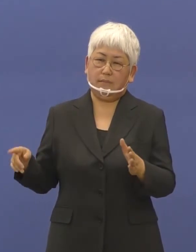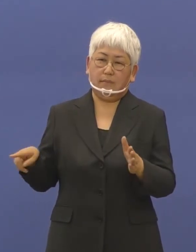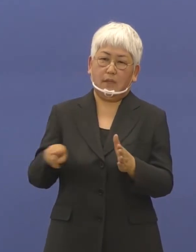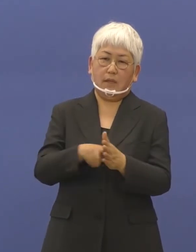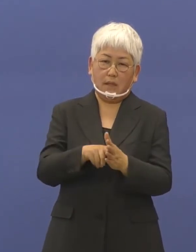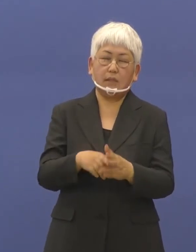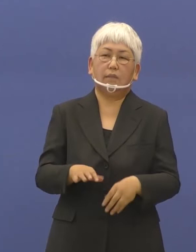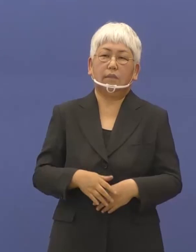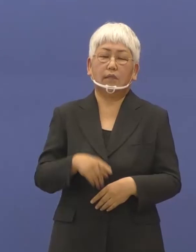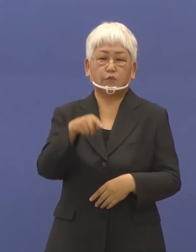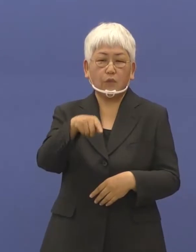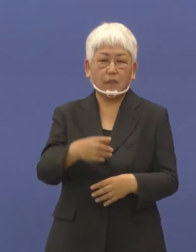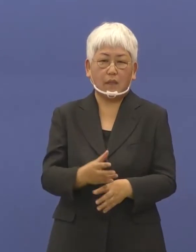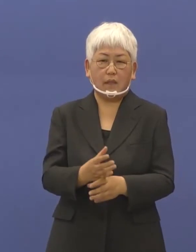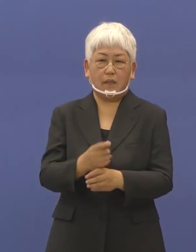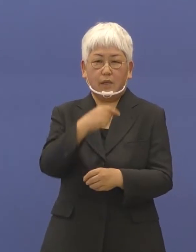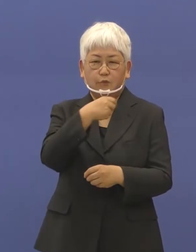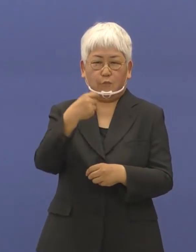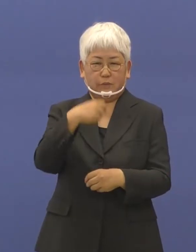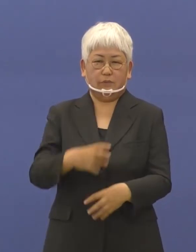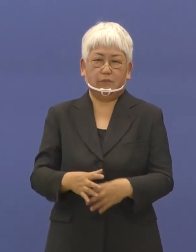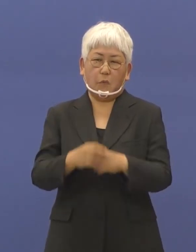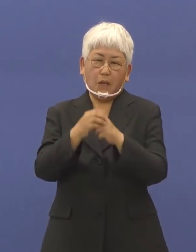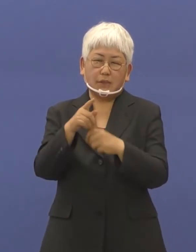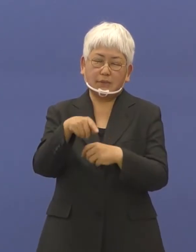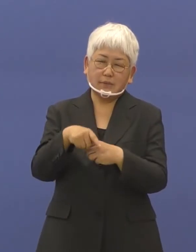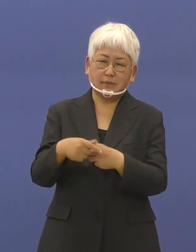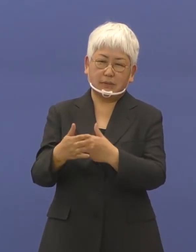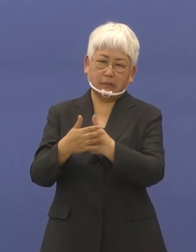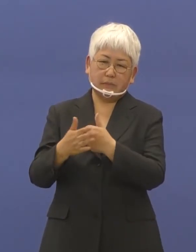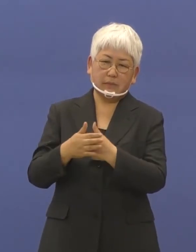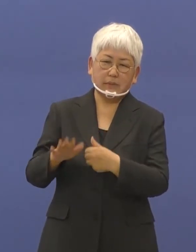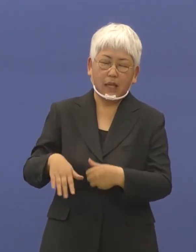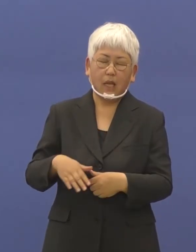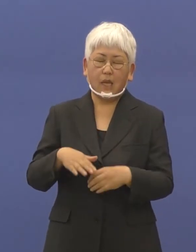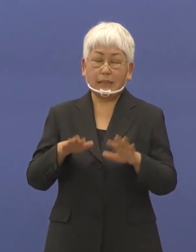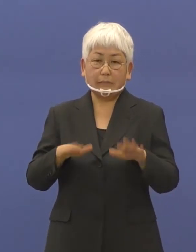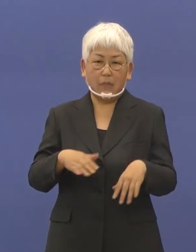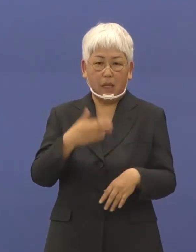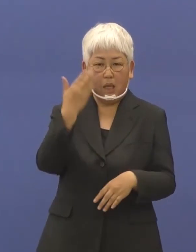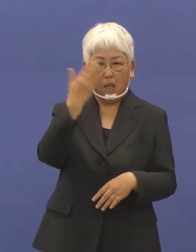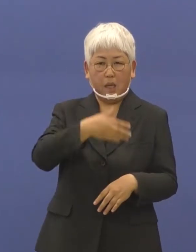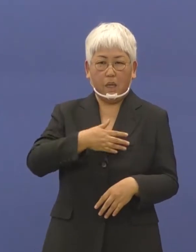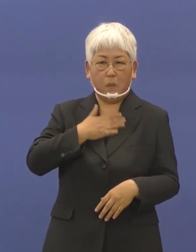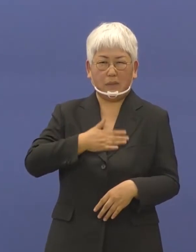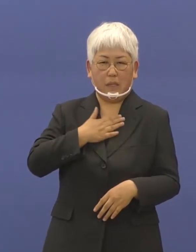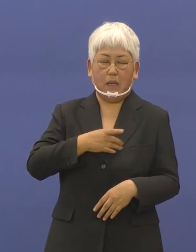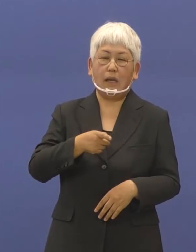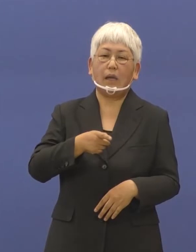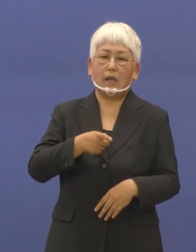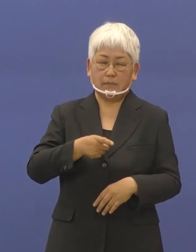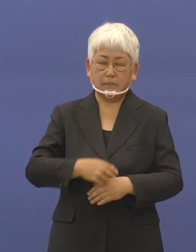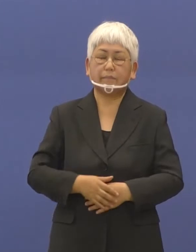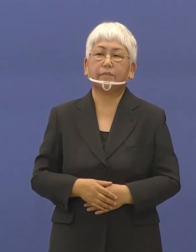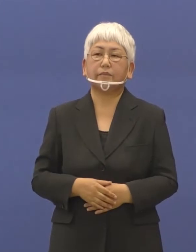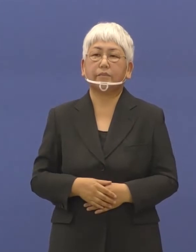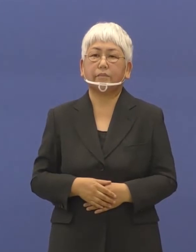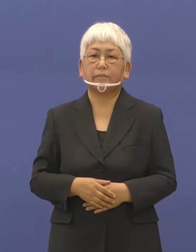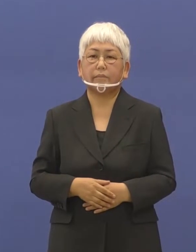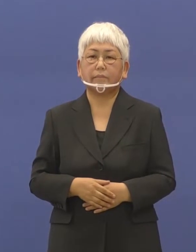統一教会との癒着がどんどん進む10年だったっていうのが今もう明らかになってるんですけれども、そ